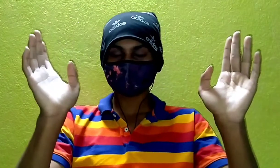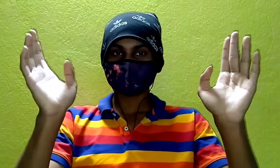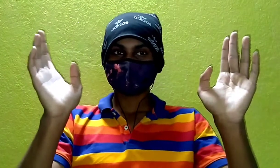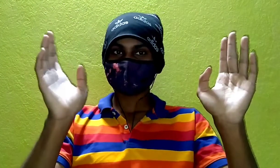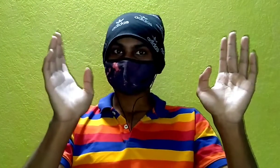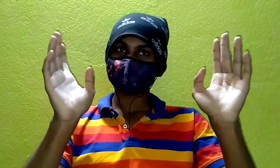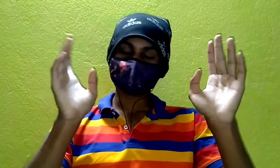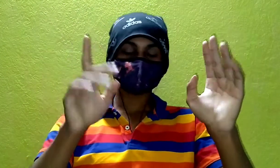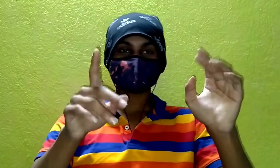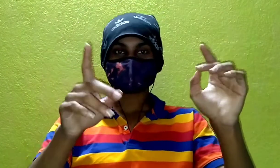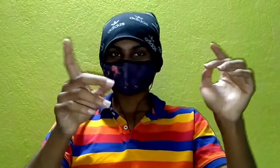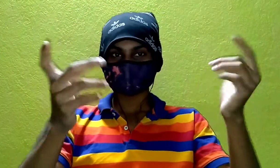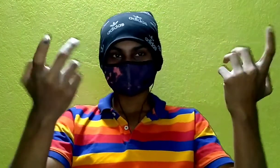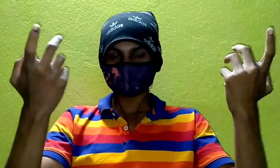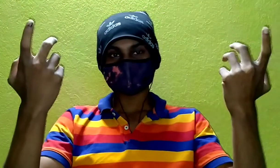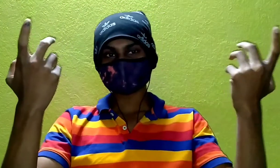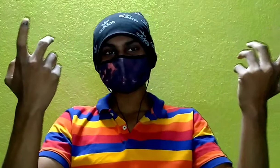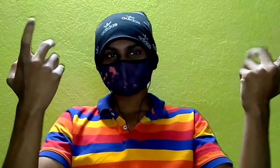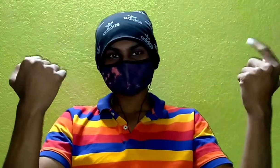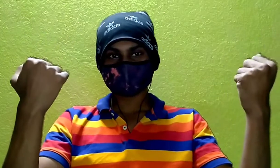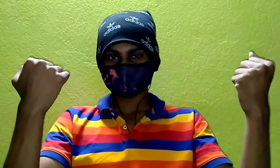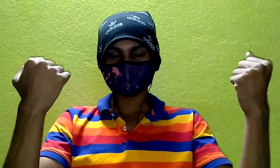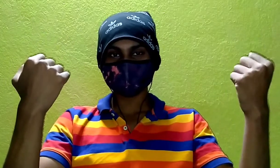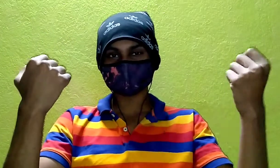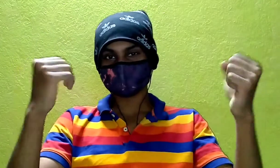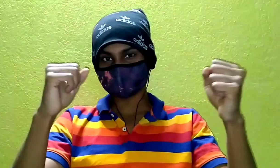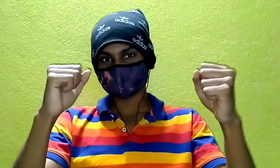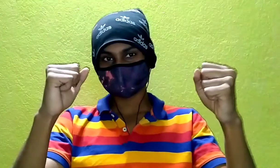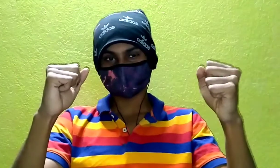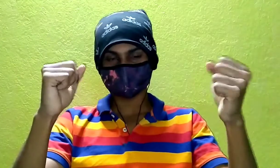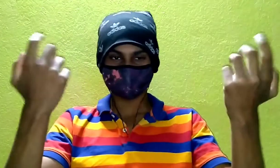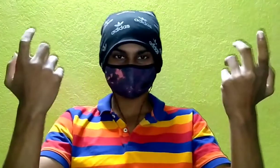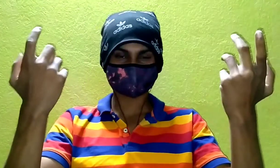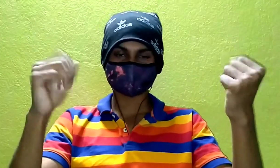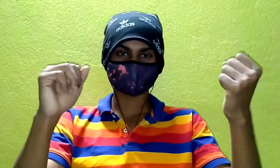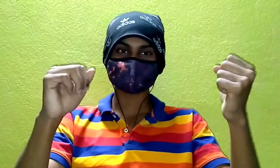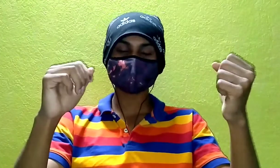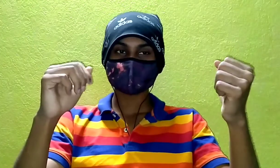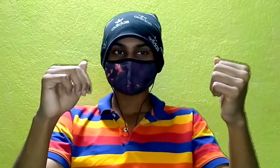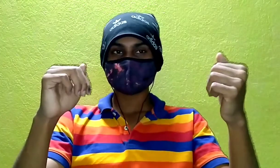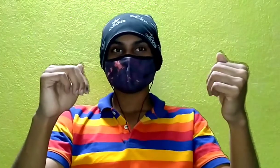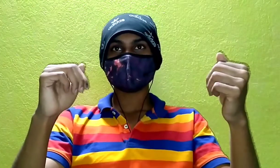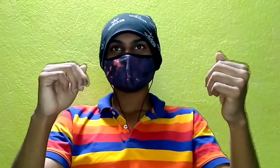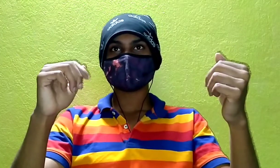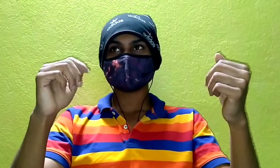हम लोग बता दिया जैसे तुलसी या पता भी तकलीफ और उस लाइन होगा बहुत क्योंकि पोस्टर वॉर है और